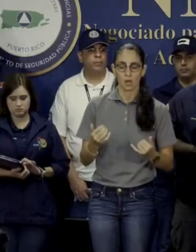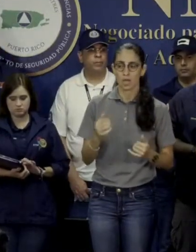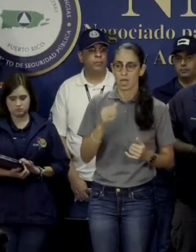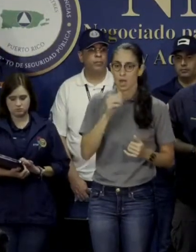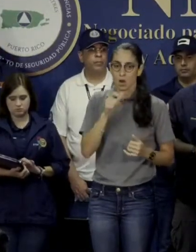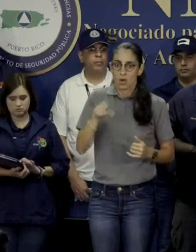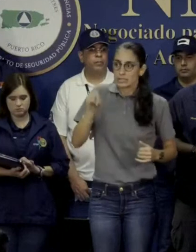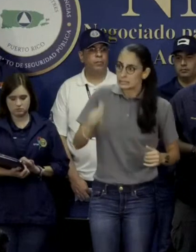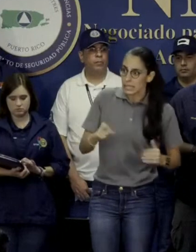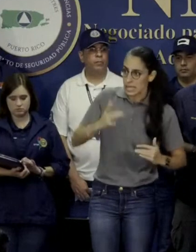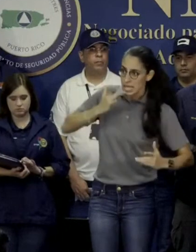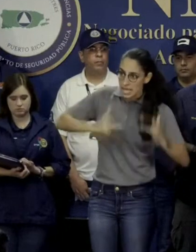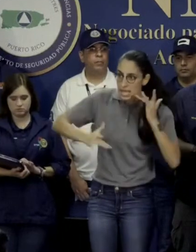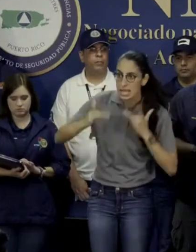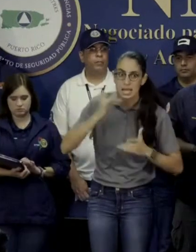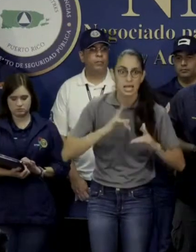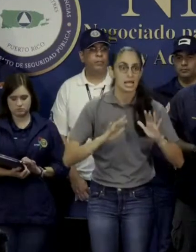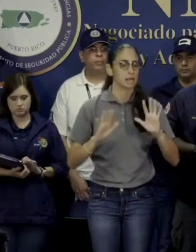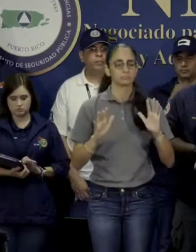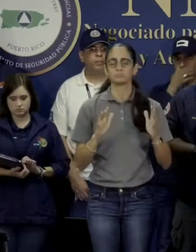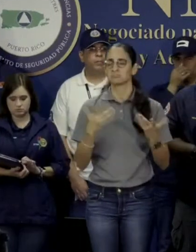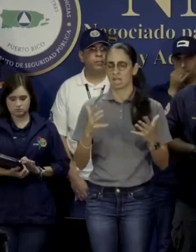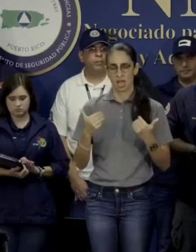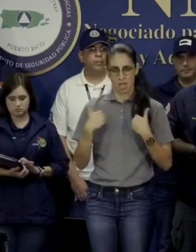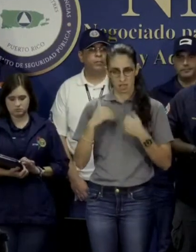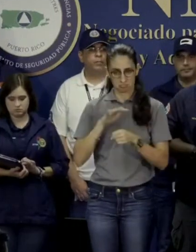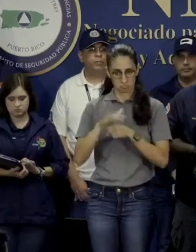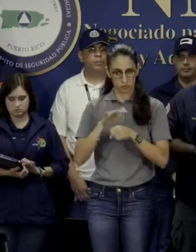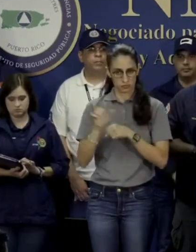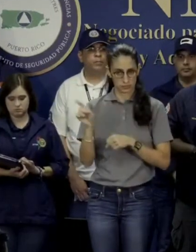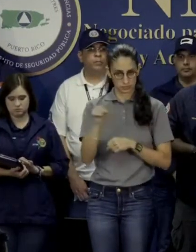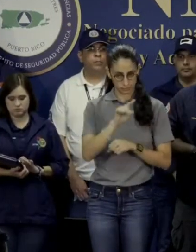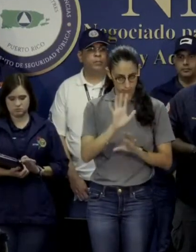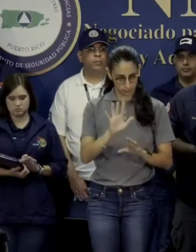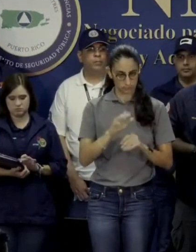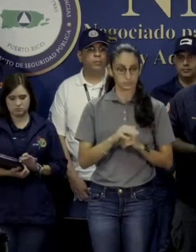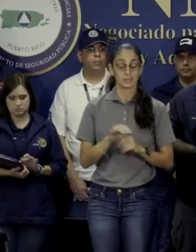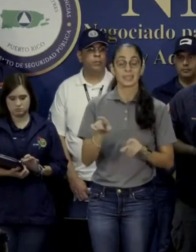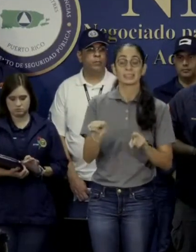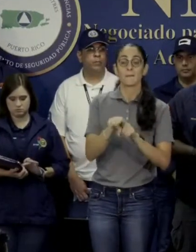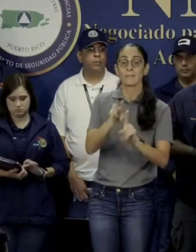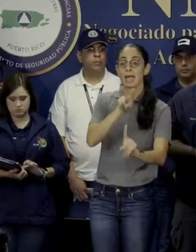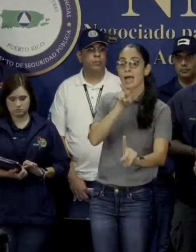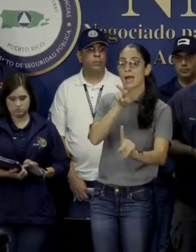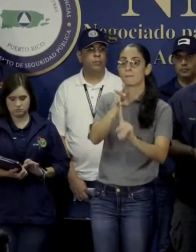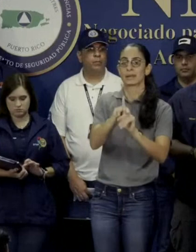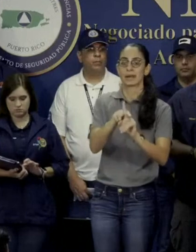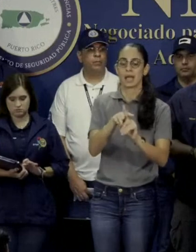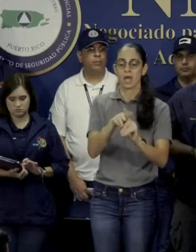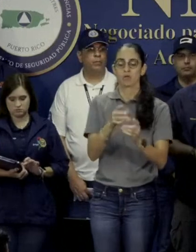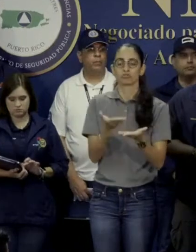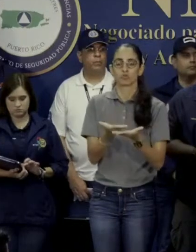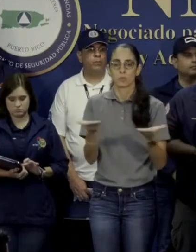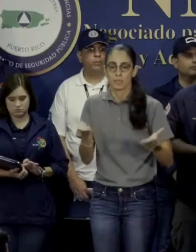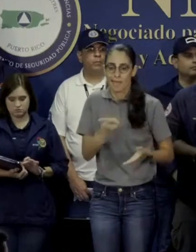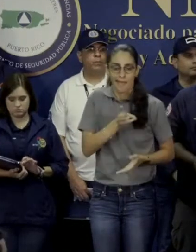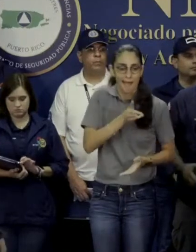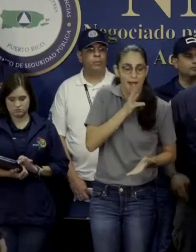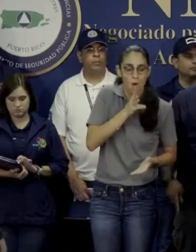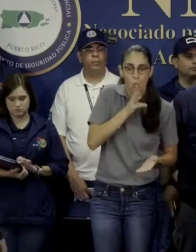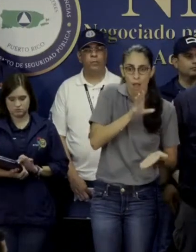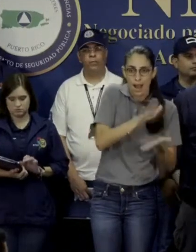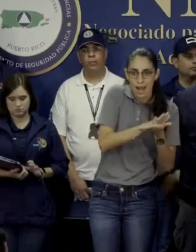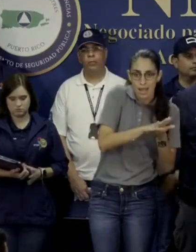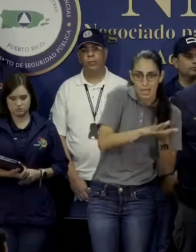lleguen medicamentos adicionales. Si lo hubiera, lo reclamamos. Lo mismo aplica a suministro. Desde agua